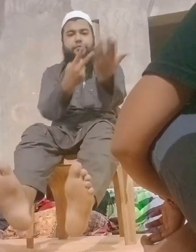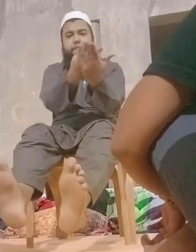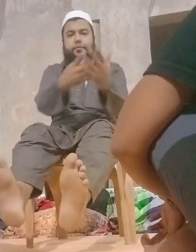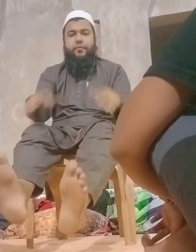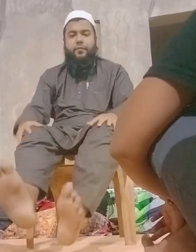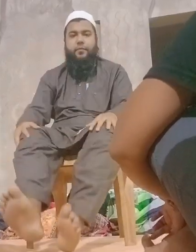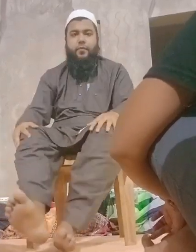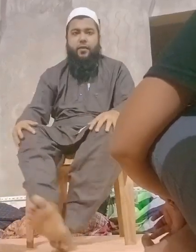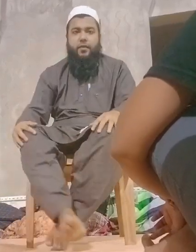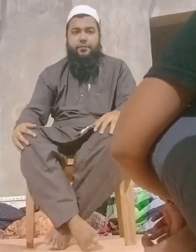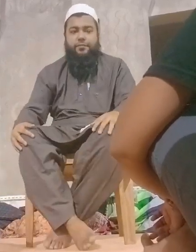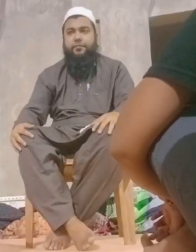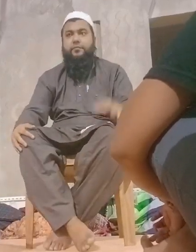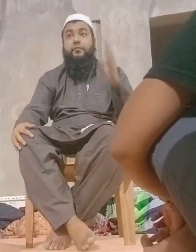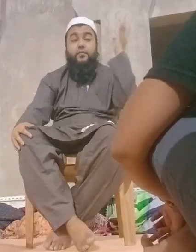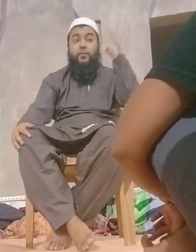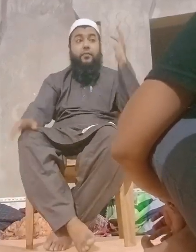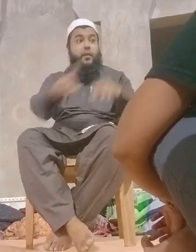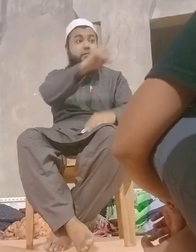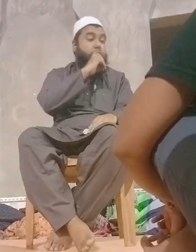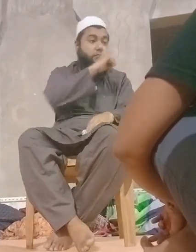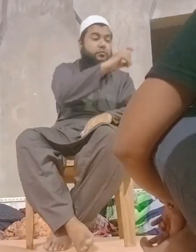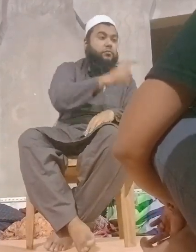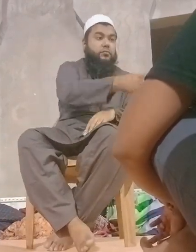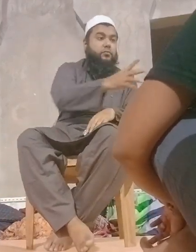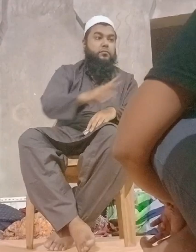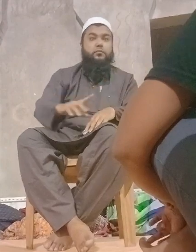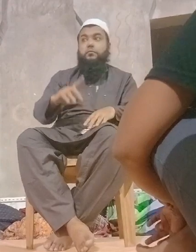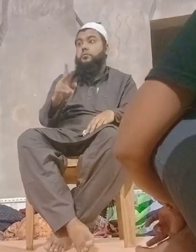মানা শুনল না, আর ওই ছবি দেখতে দেখতে সে দুনিয়াতে চলে।